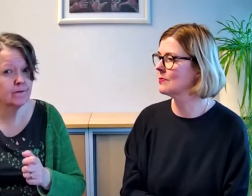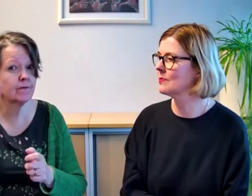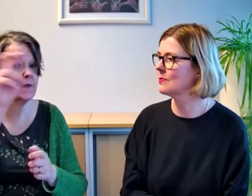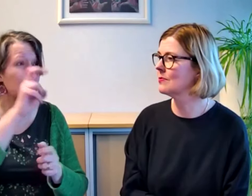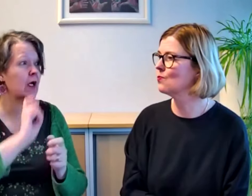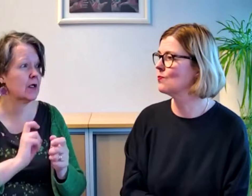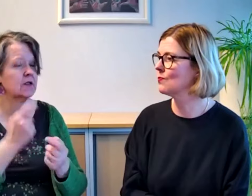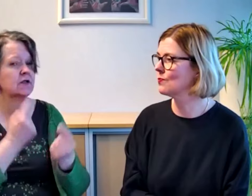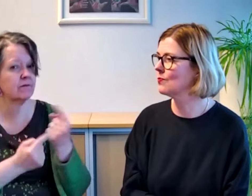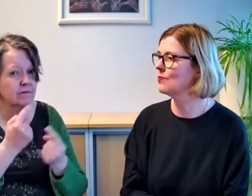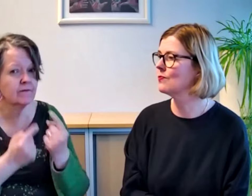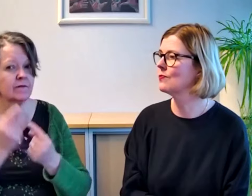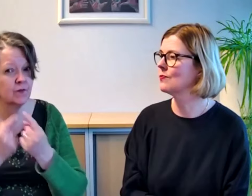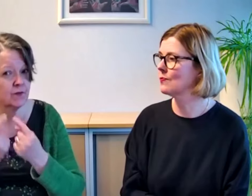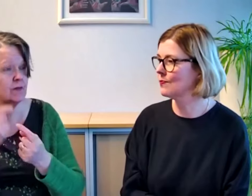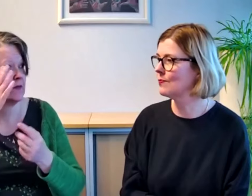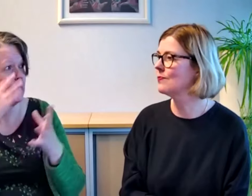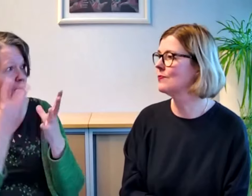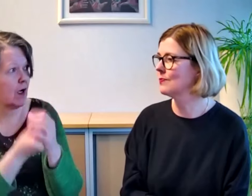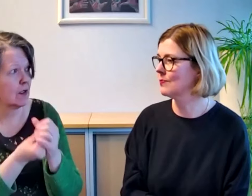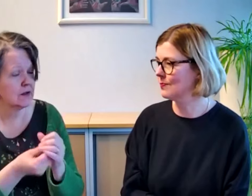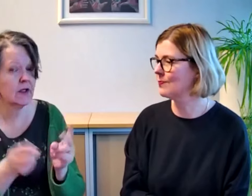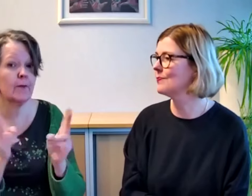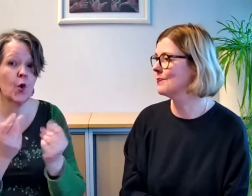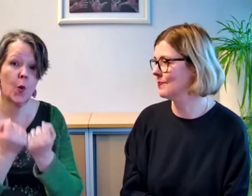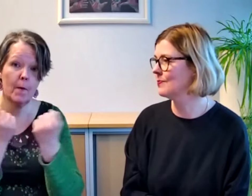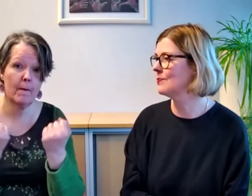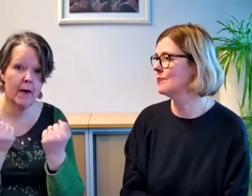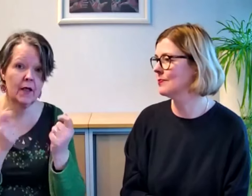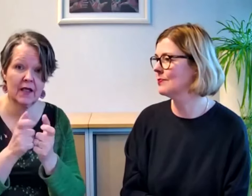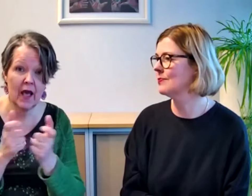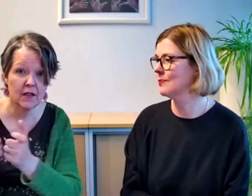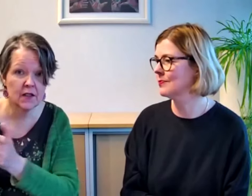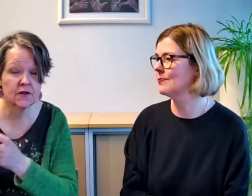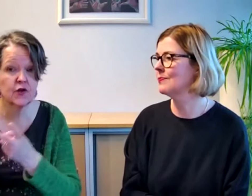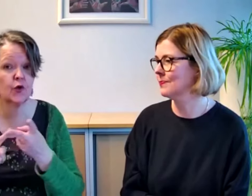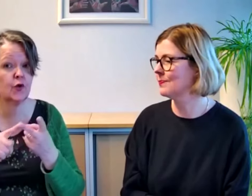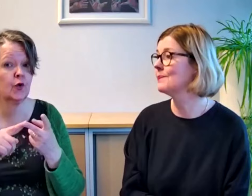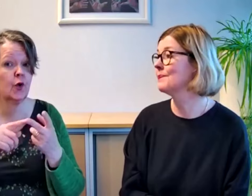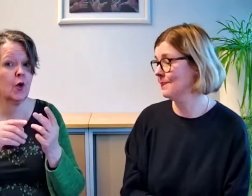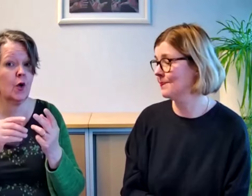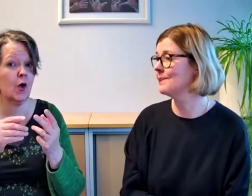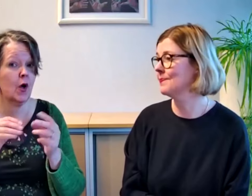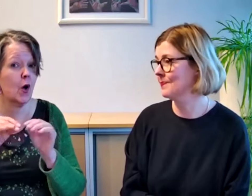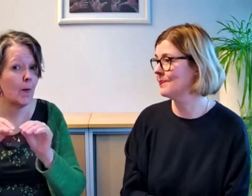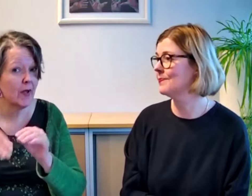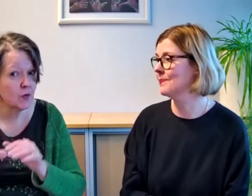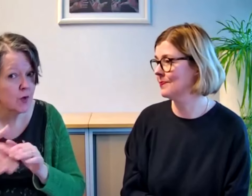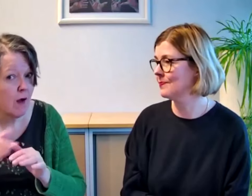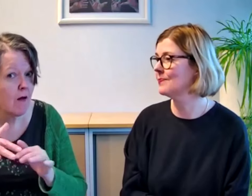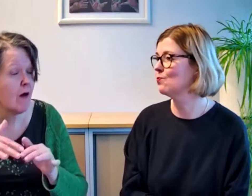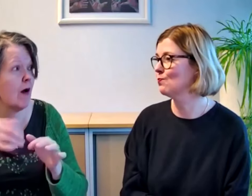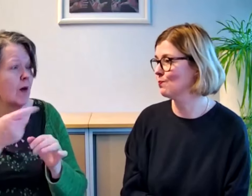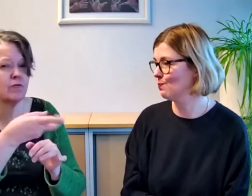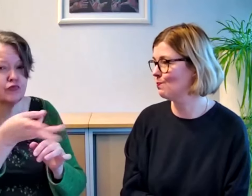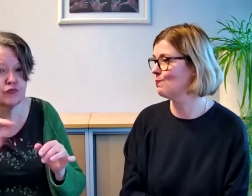niin tämä nimenomaan lähti liikkeelle yhdistyskiertueelta, kun Kuurojenliiton työntekijät ja hallituksen jäsenet kävivät vierailulla yhdistyksillä. Ja meillähän